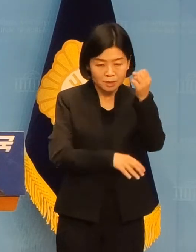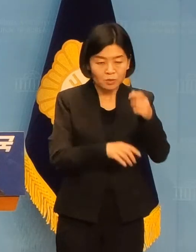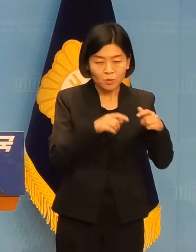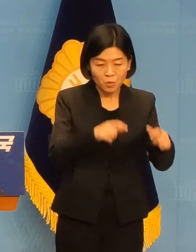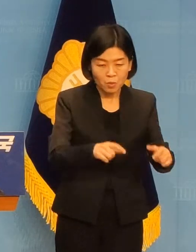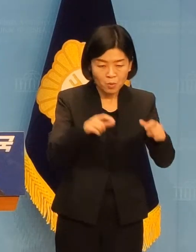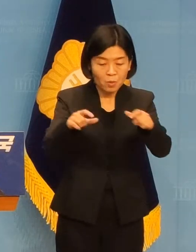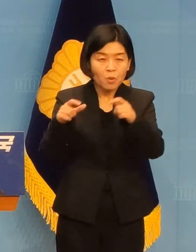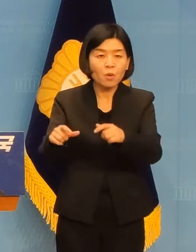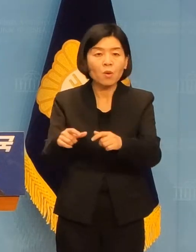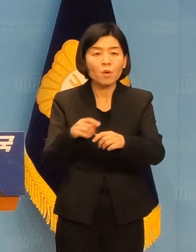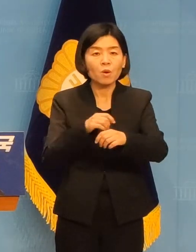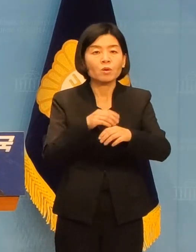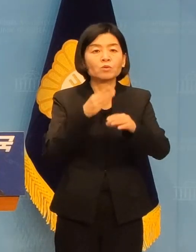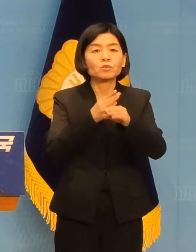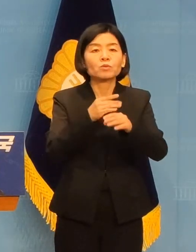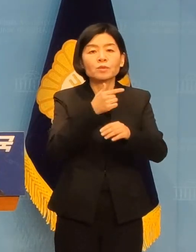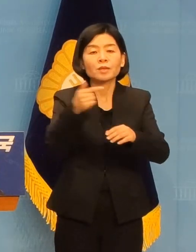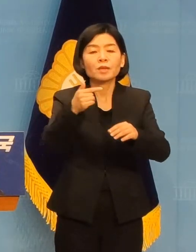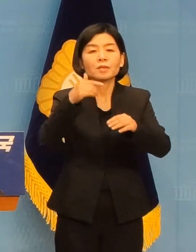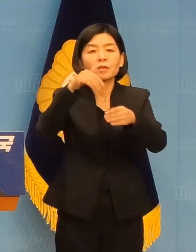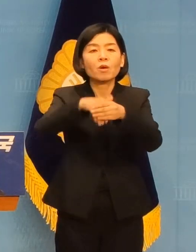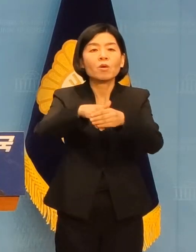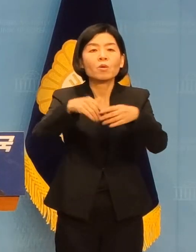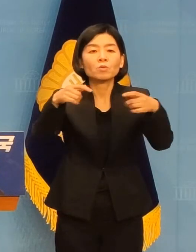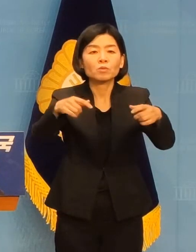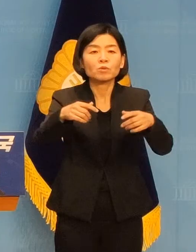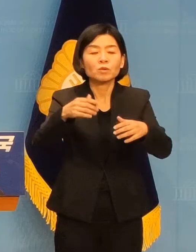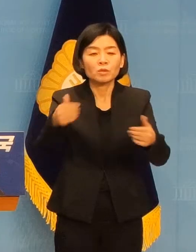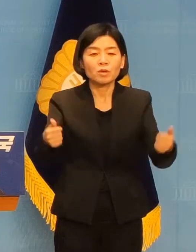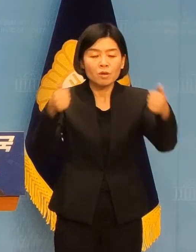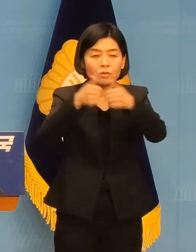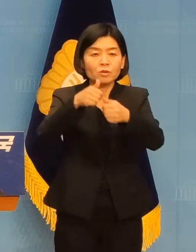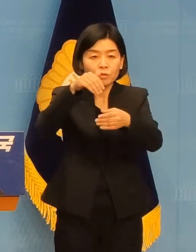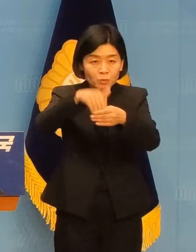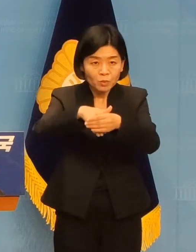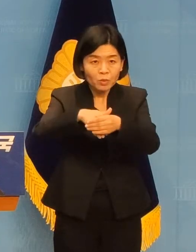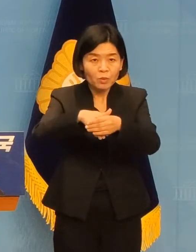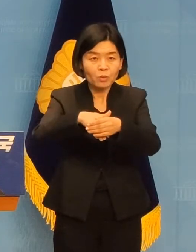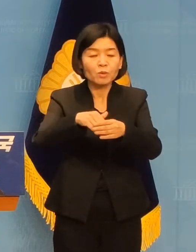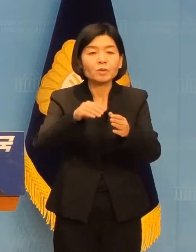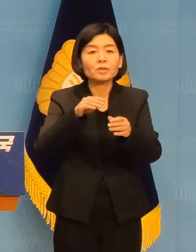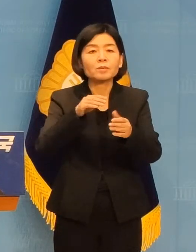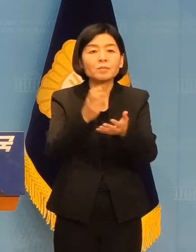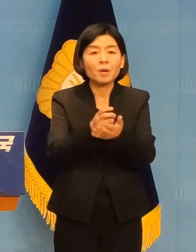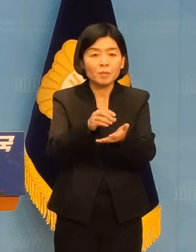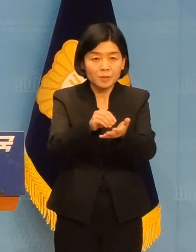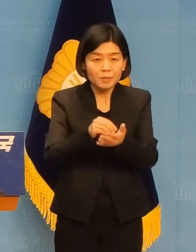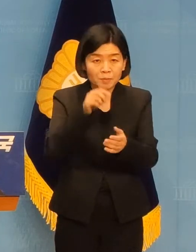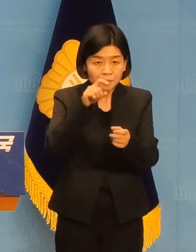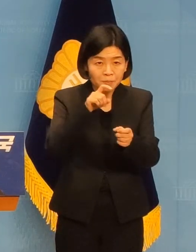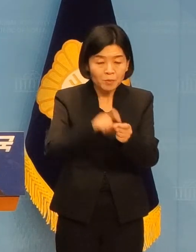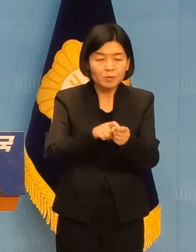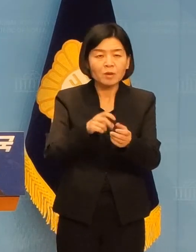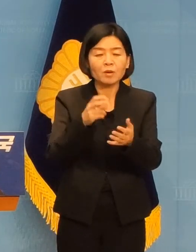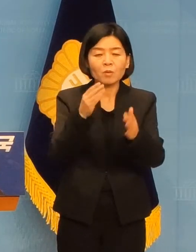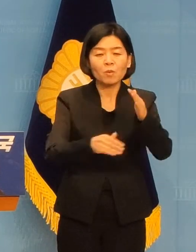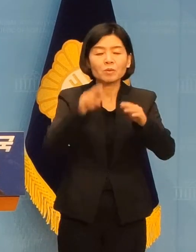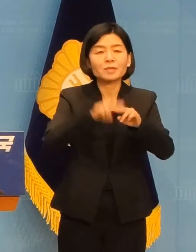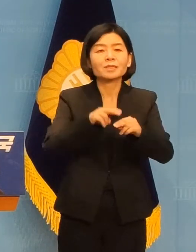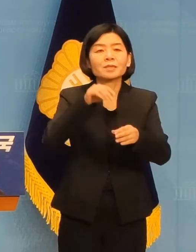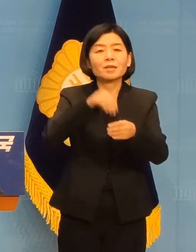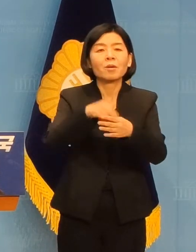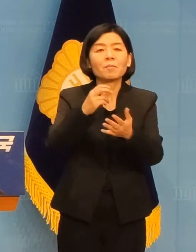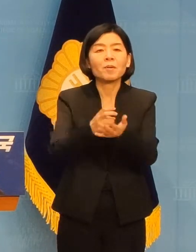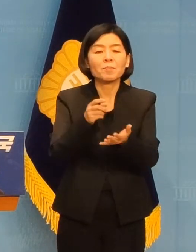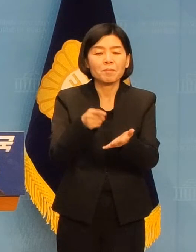광역의원 중대선거구제 및 결선투표제 도입을 위한 공직선거법 개정안을 발의했습니다. 저의